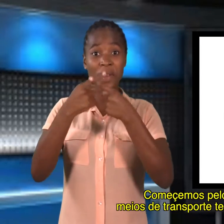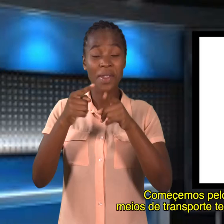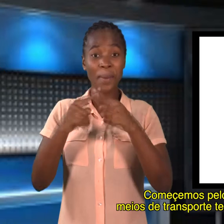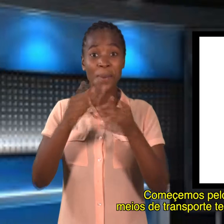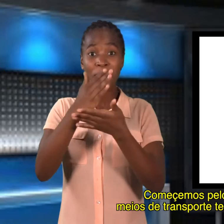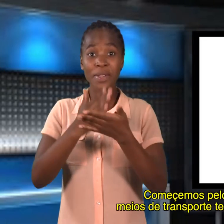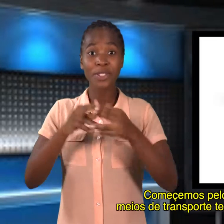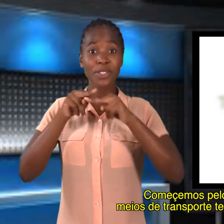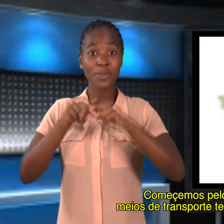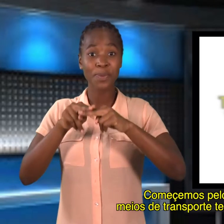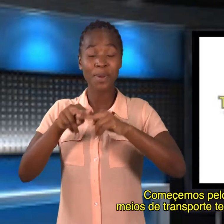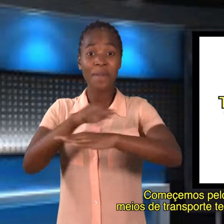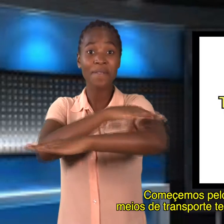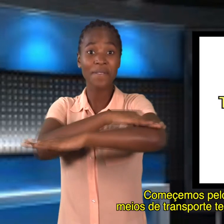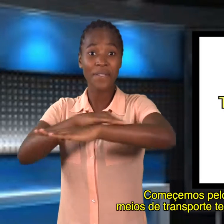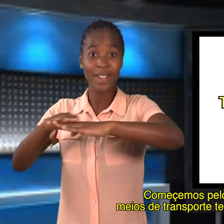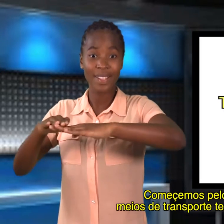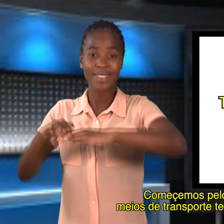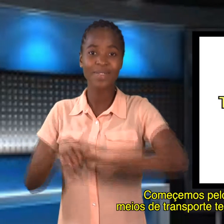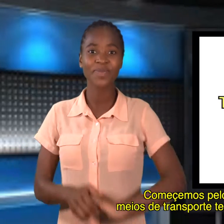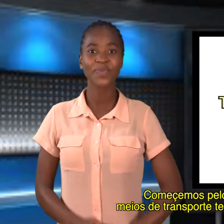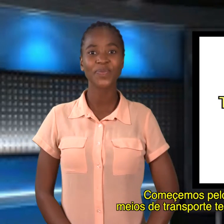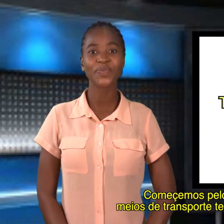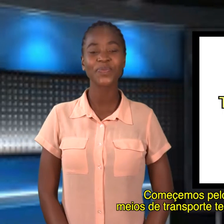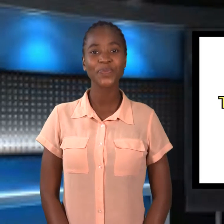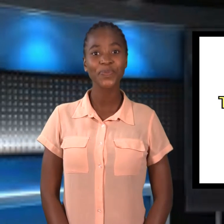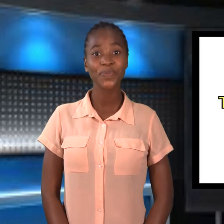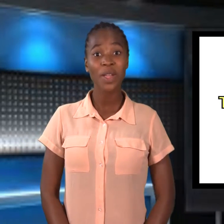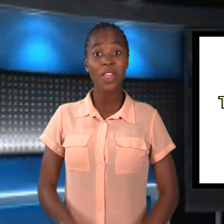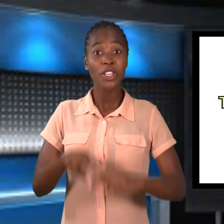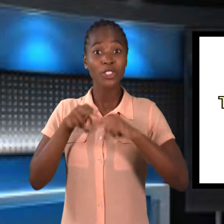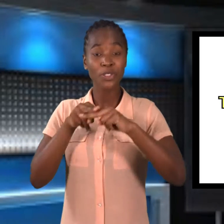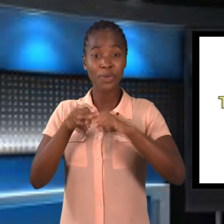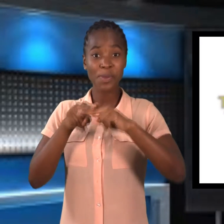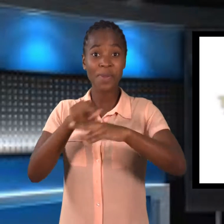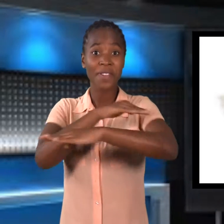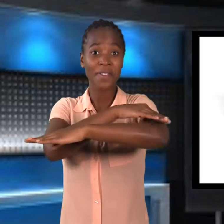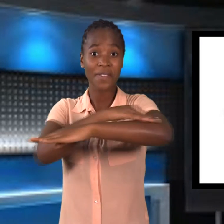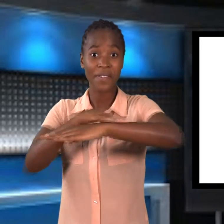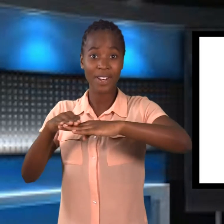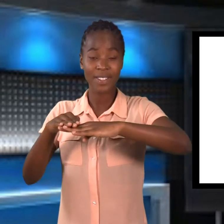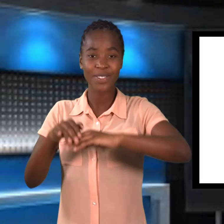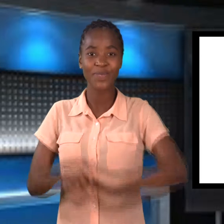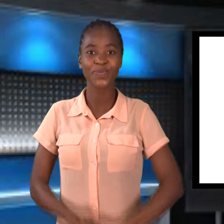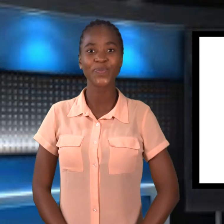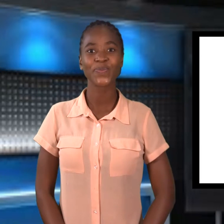Comecemos pelos tipos de meios de transportes terrestres. Transporte terrestre.